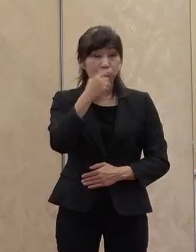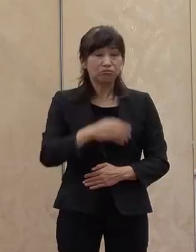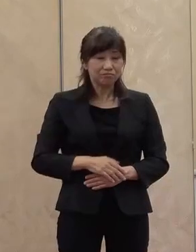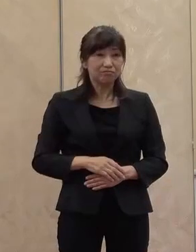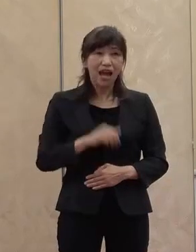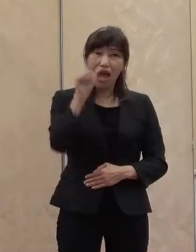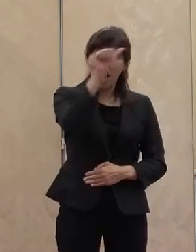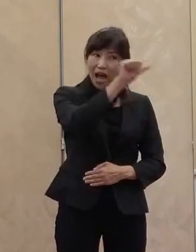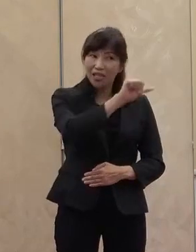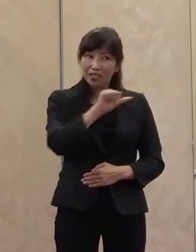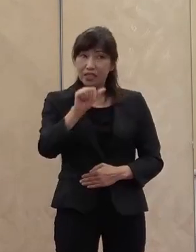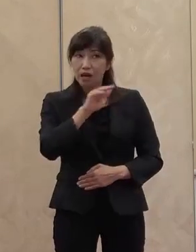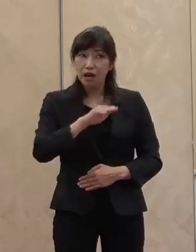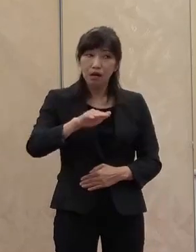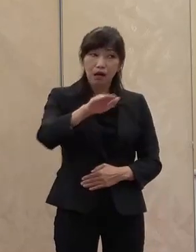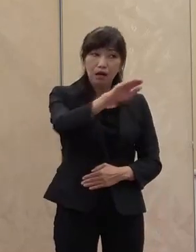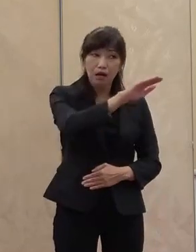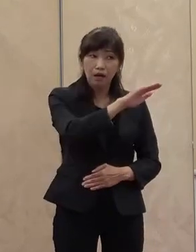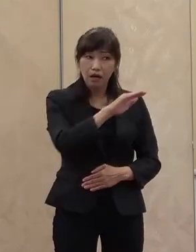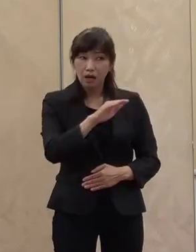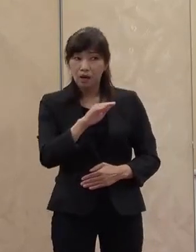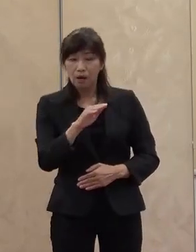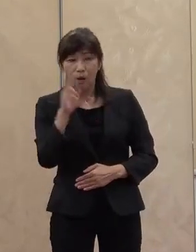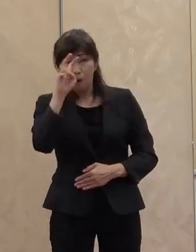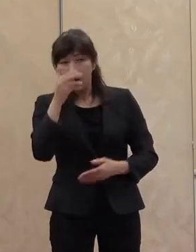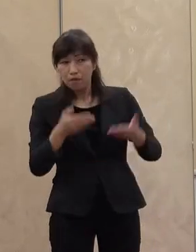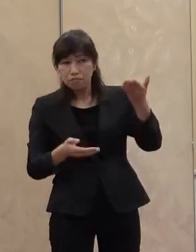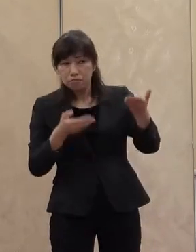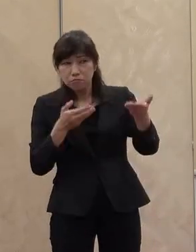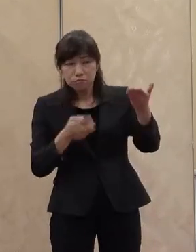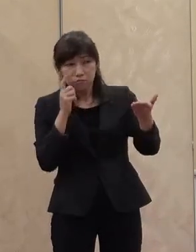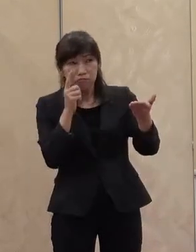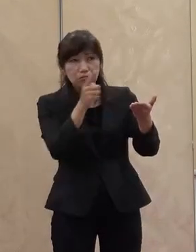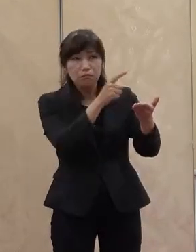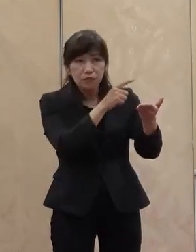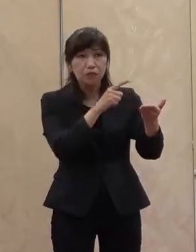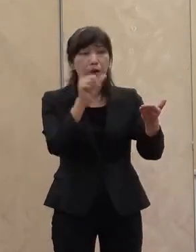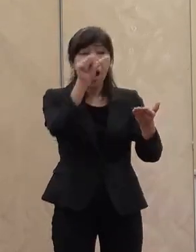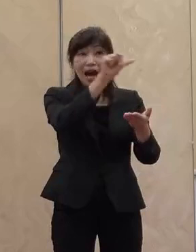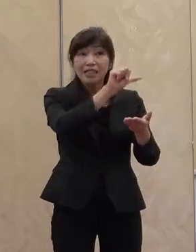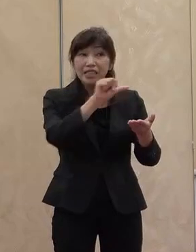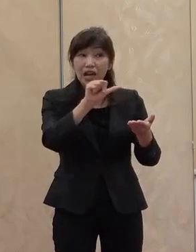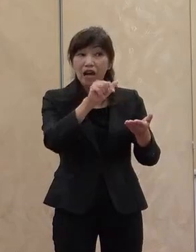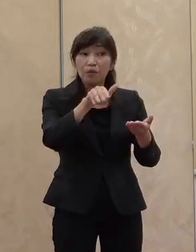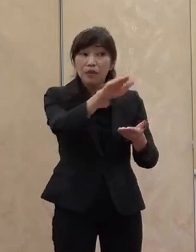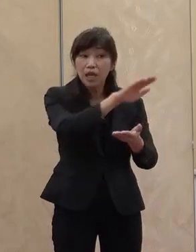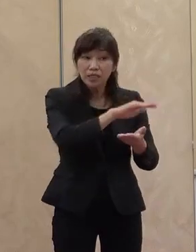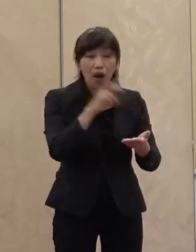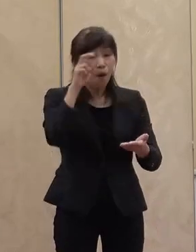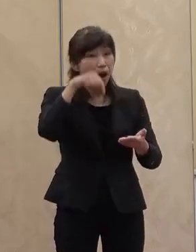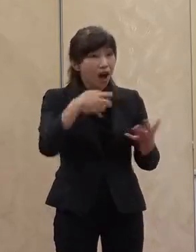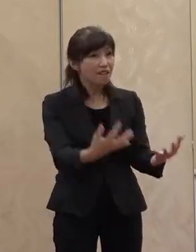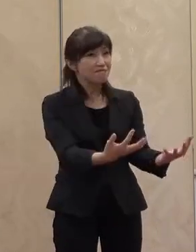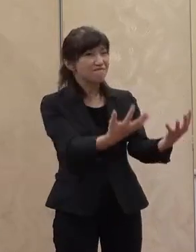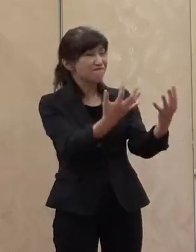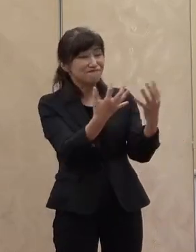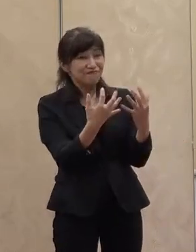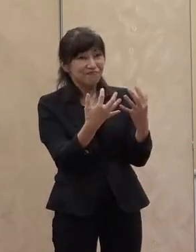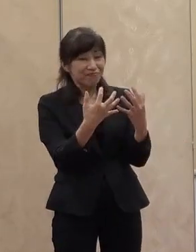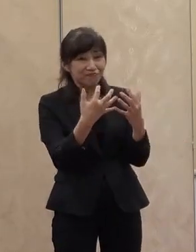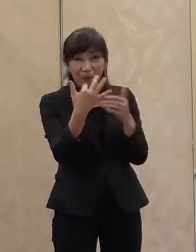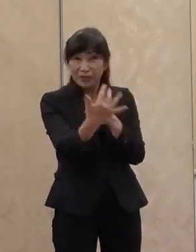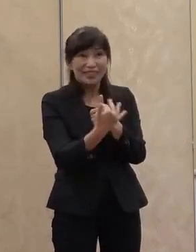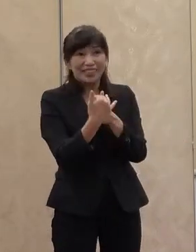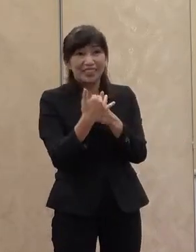のどの状況地域見ても、やはり大阪っていうのは非常にアジアの皆さんから人気があるスポット、これはもう皆さんご承知の